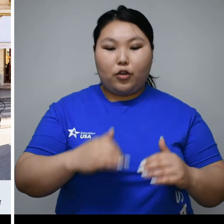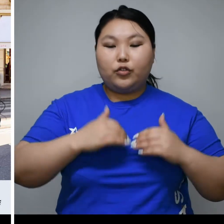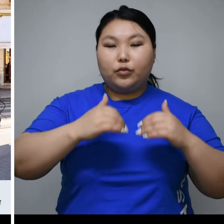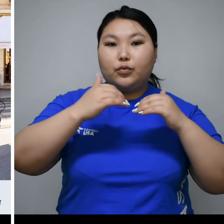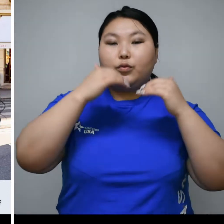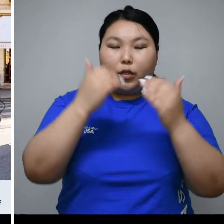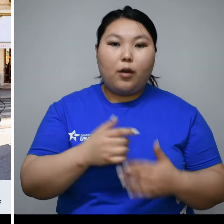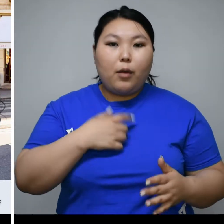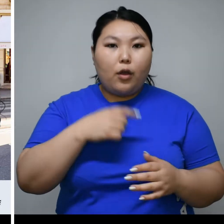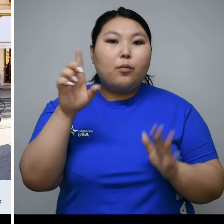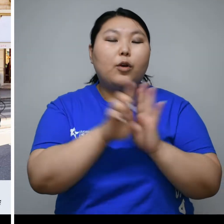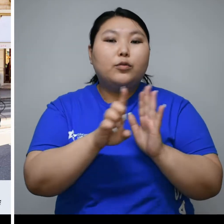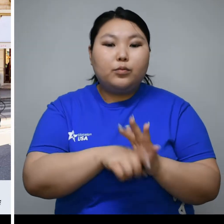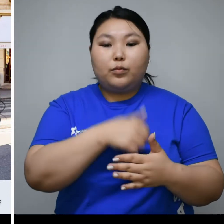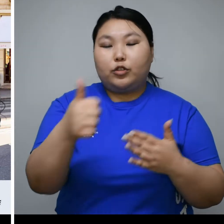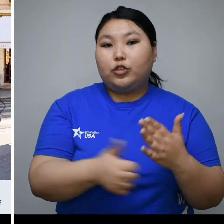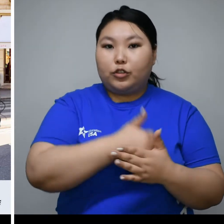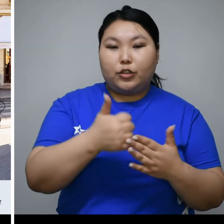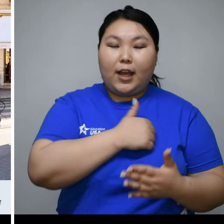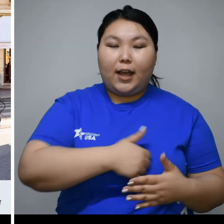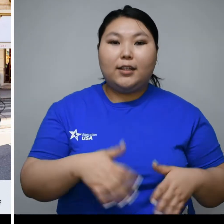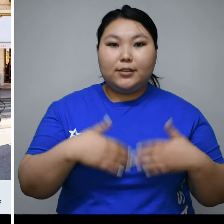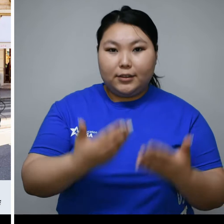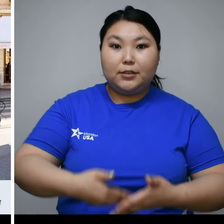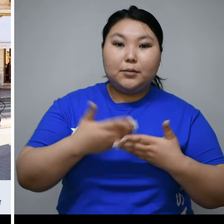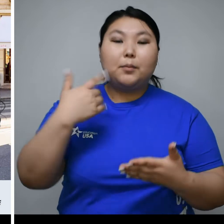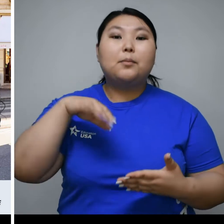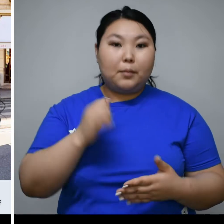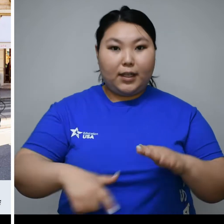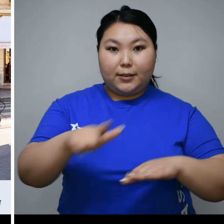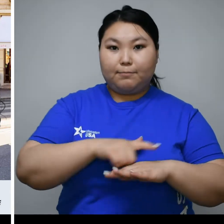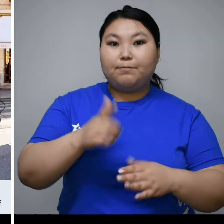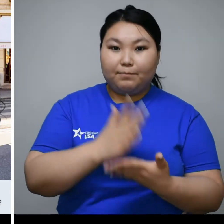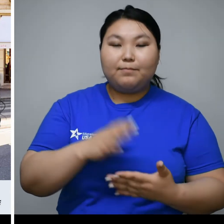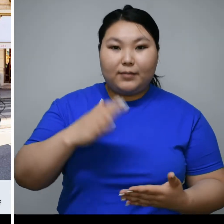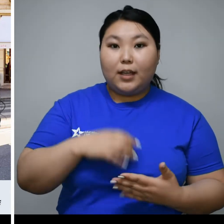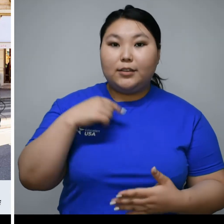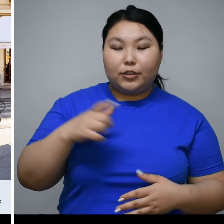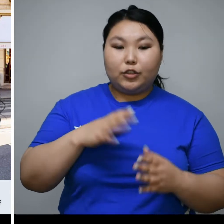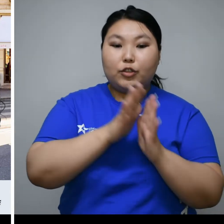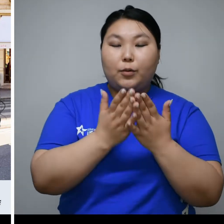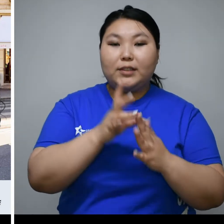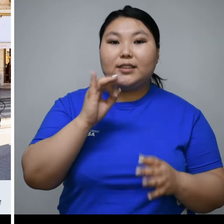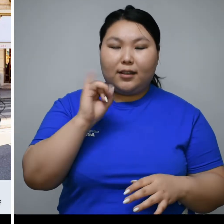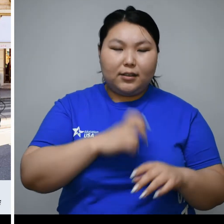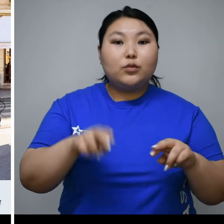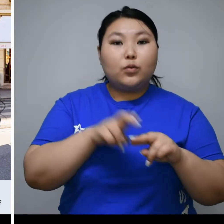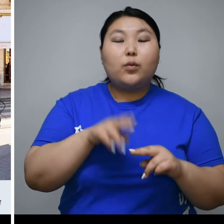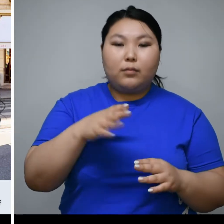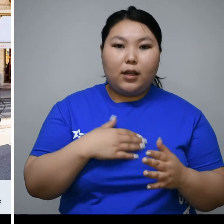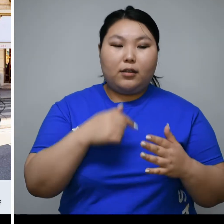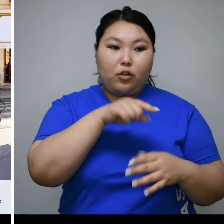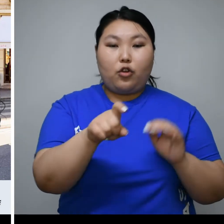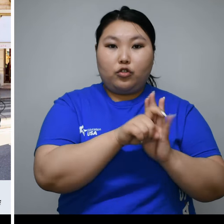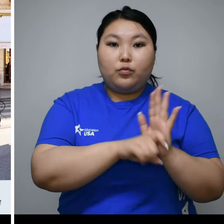хэлээ хөгжүүлэх ер нь боломж боловцоогоор хангаж дэмжиж байдаг газар байгаа. Тэгээд тэнд ер нь номын санд их суудаг болохоор